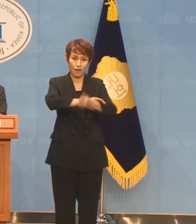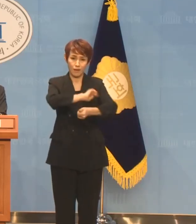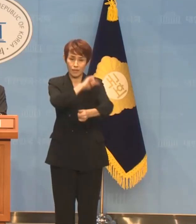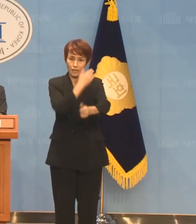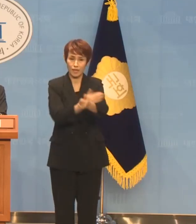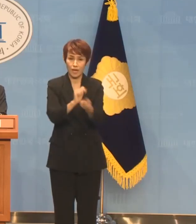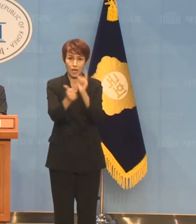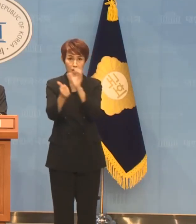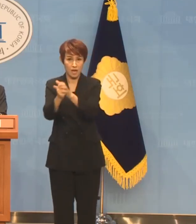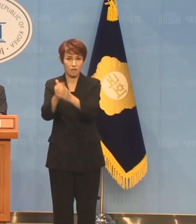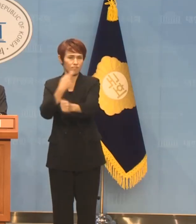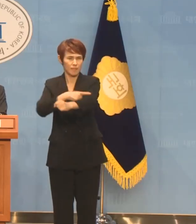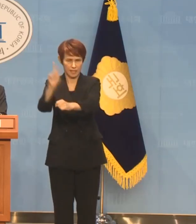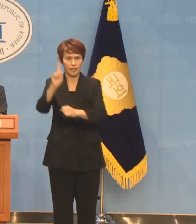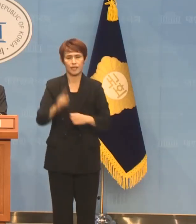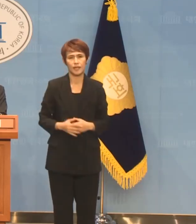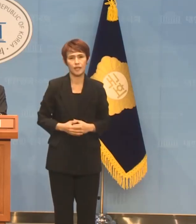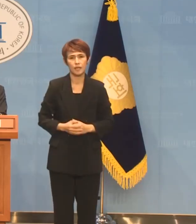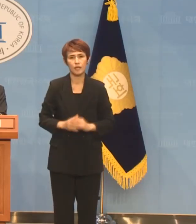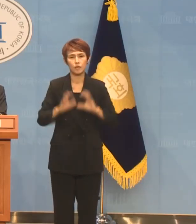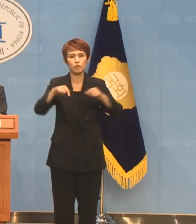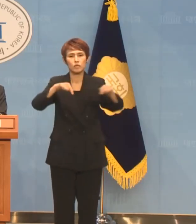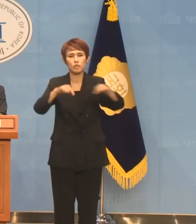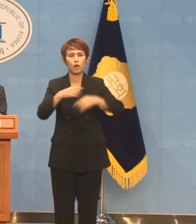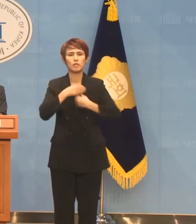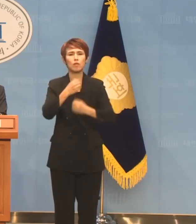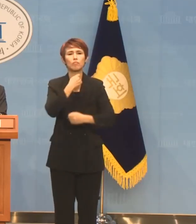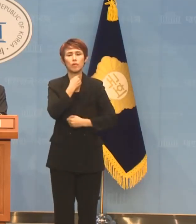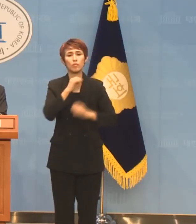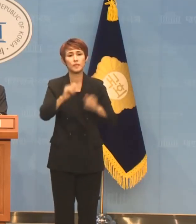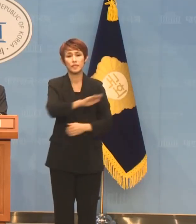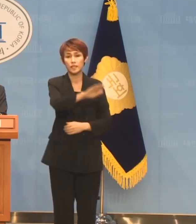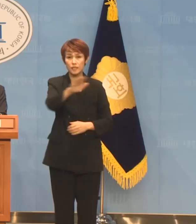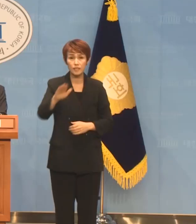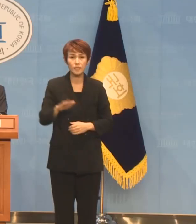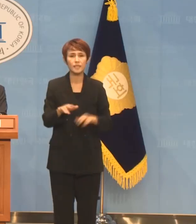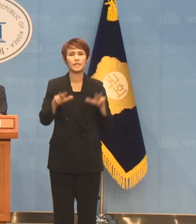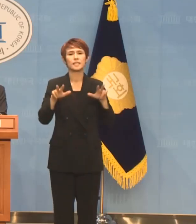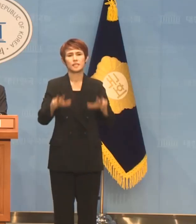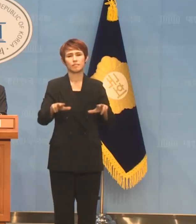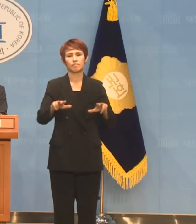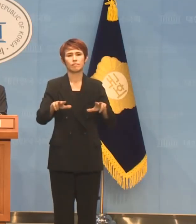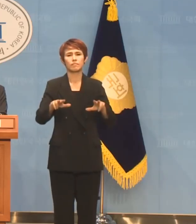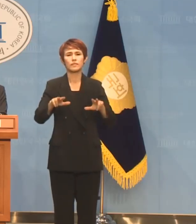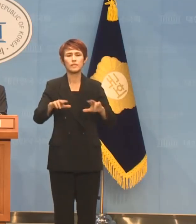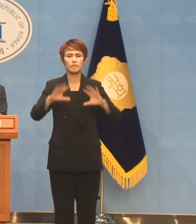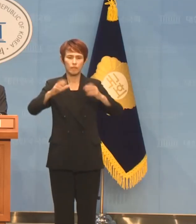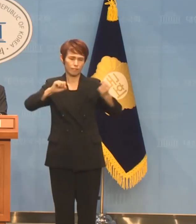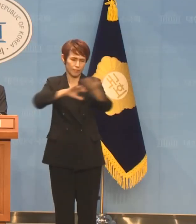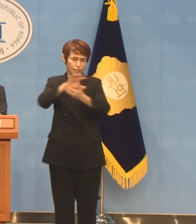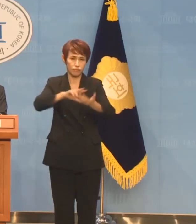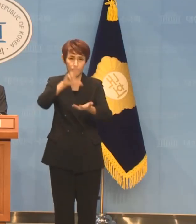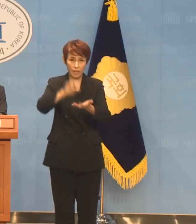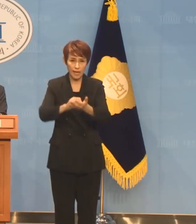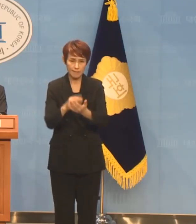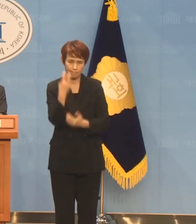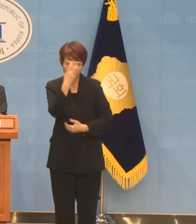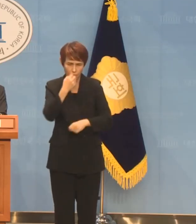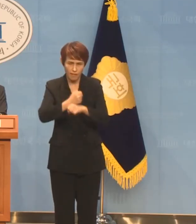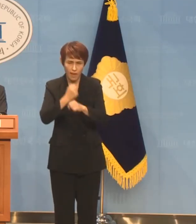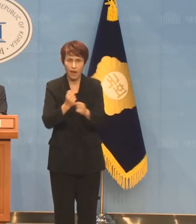없습니다. 국정 안정을 바라는 국민들은 지금 당장 내란 사태에 대한 진상부터